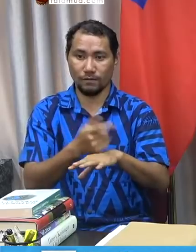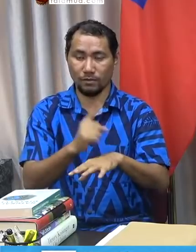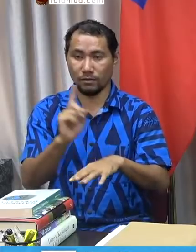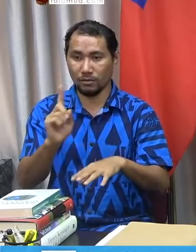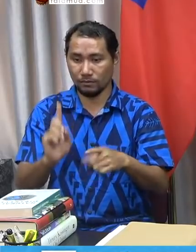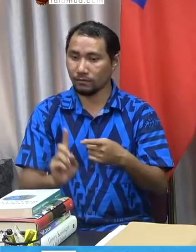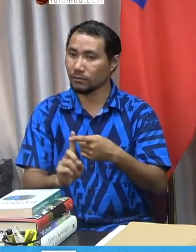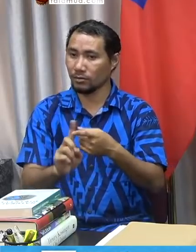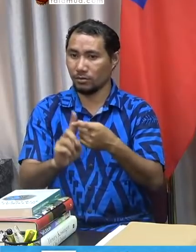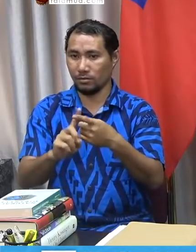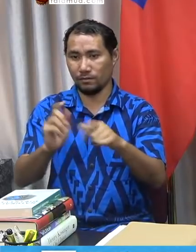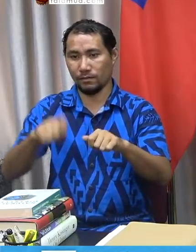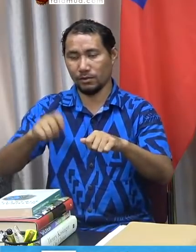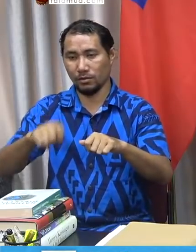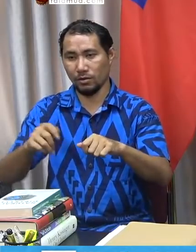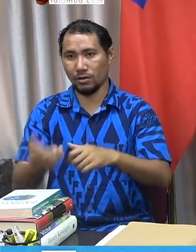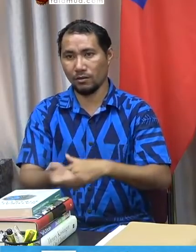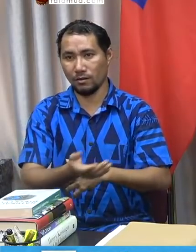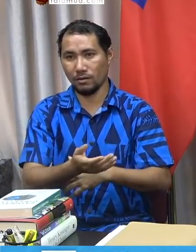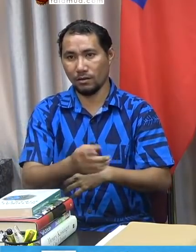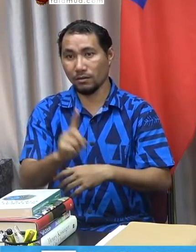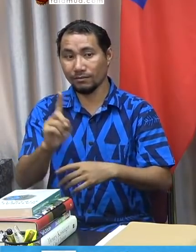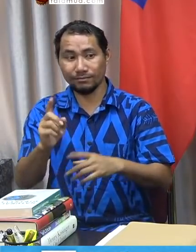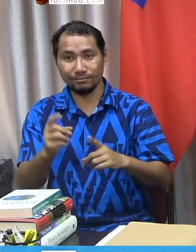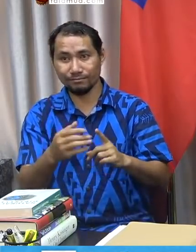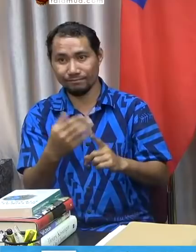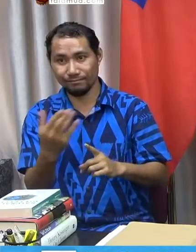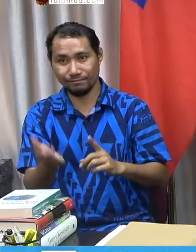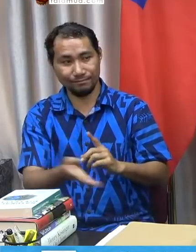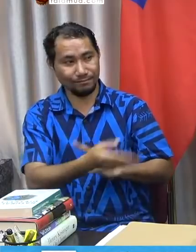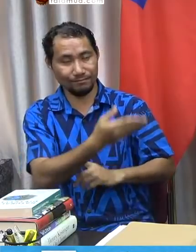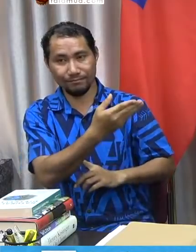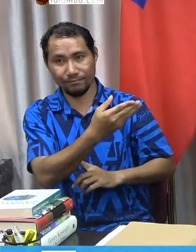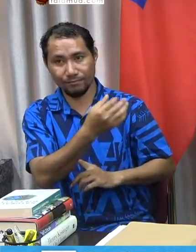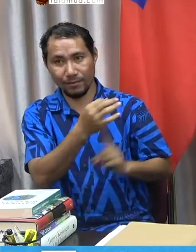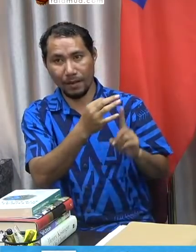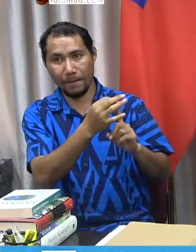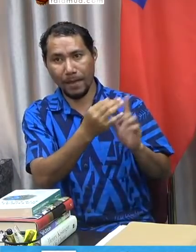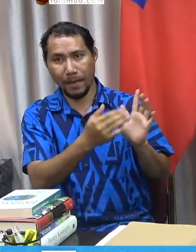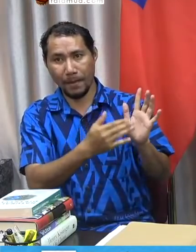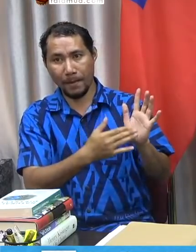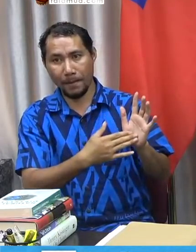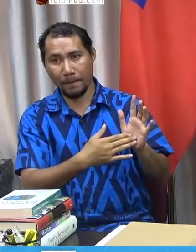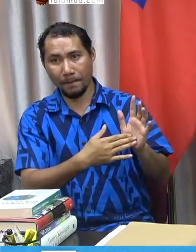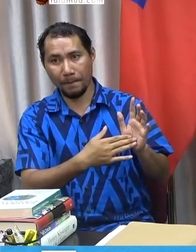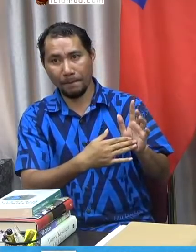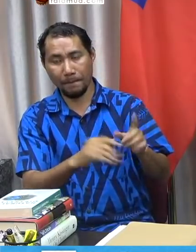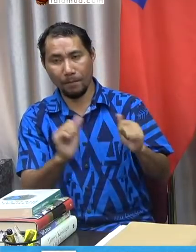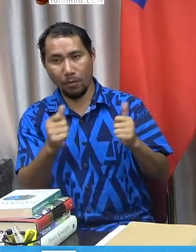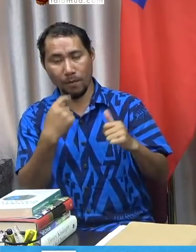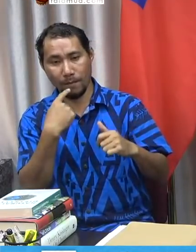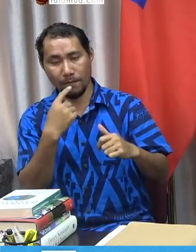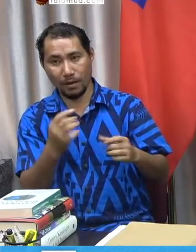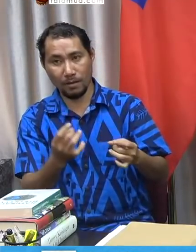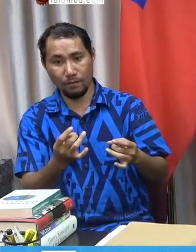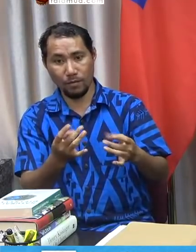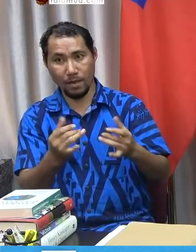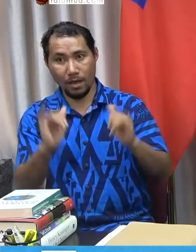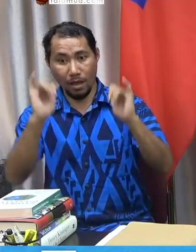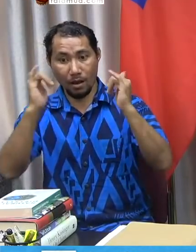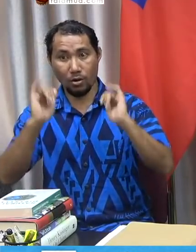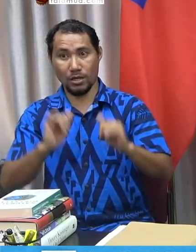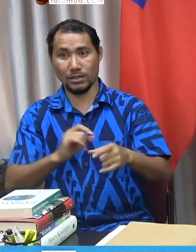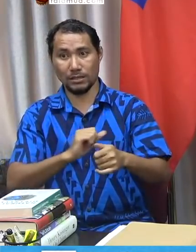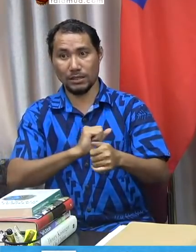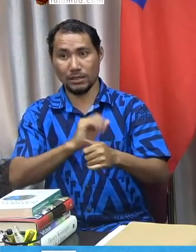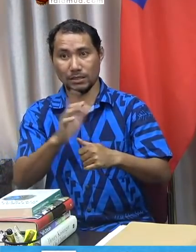o iai e whaamisinonga. Lo fionga pa sauno e o le ta pena le lo sili sisi